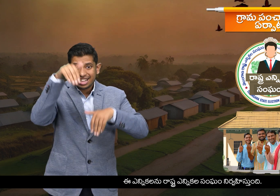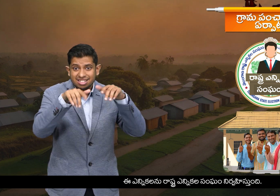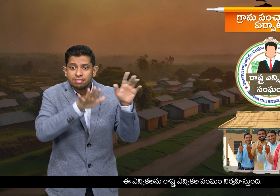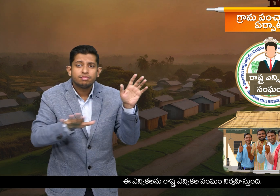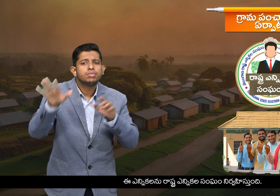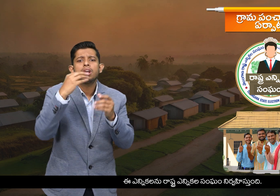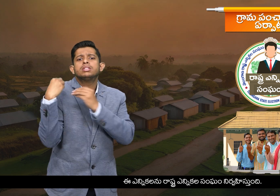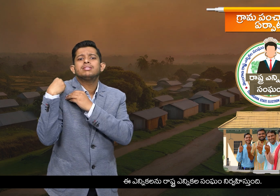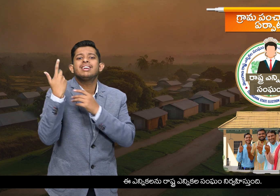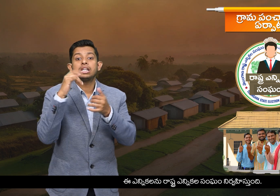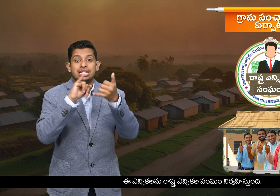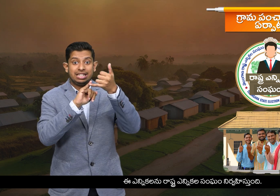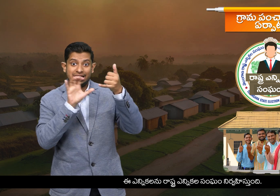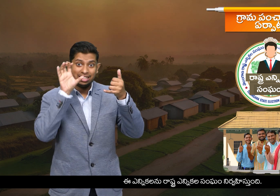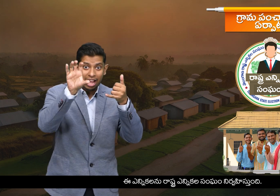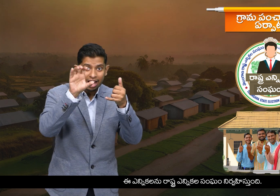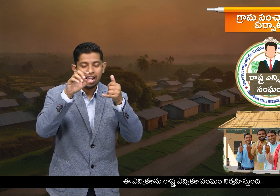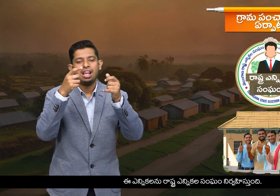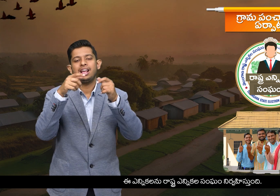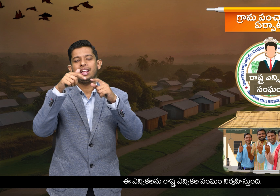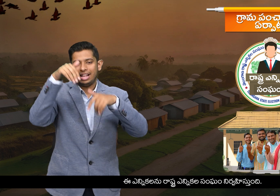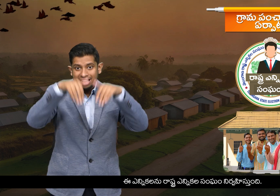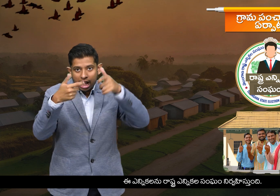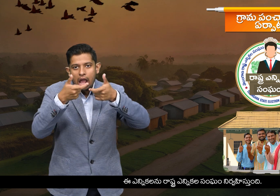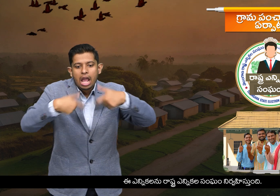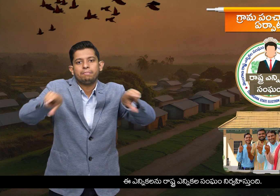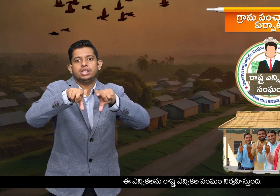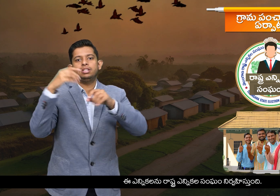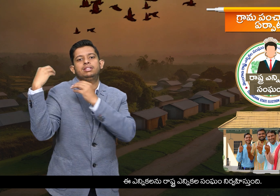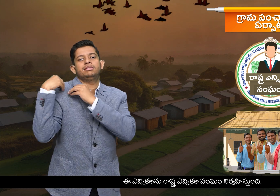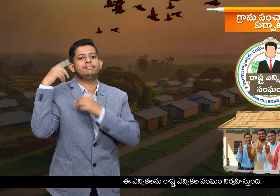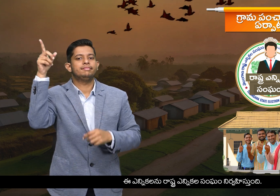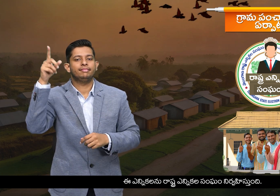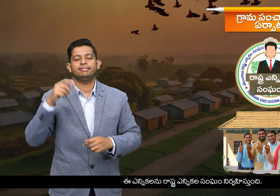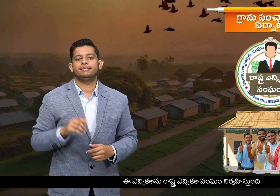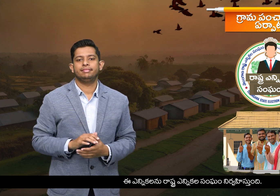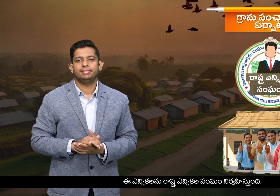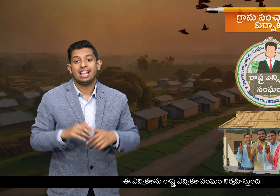ఈ ఎన్నికలను రాష్ట్ర ఎన్నికల సంఘం నిర్వహిస్తుంది.